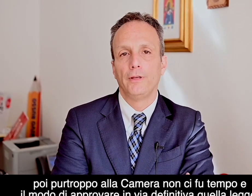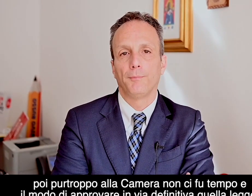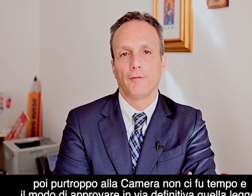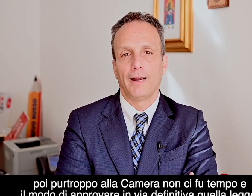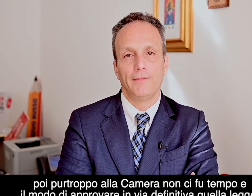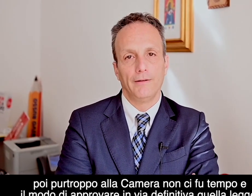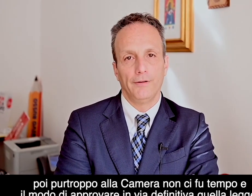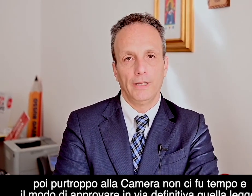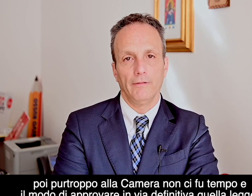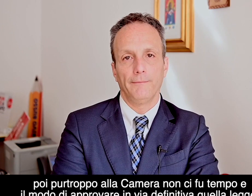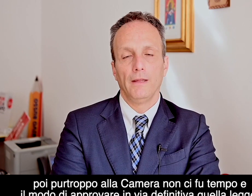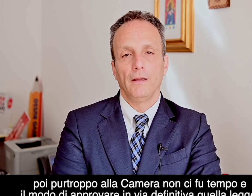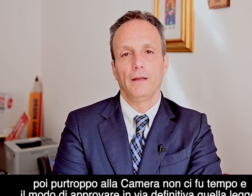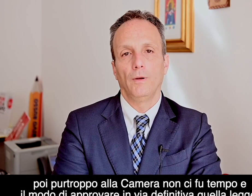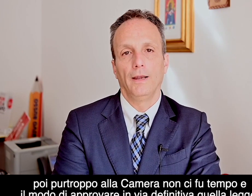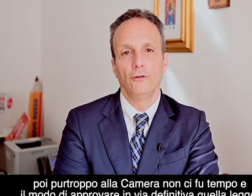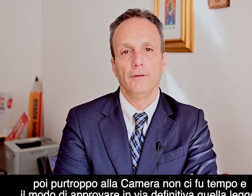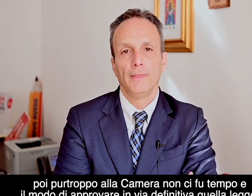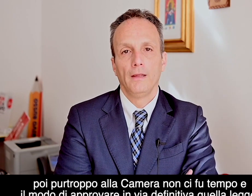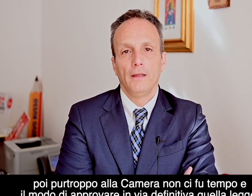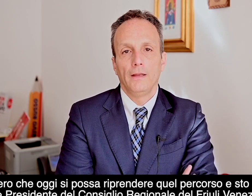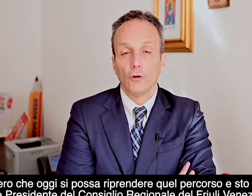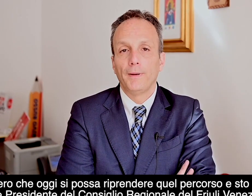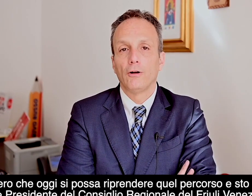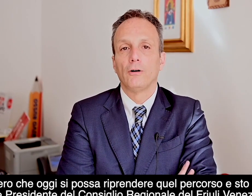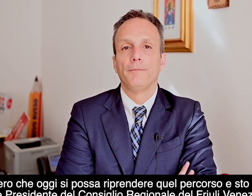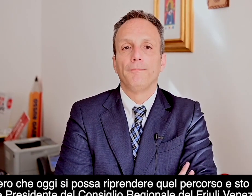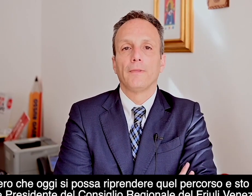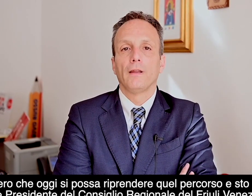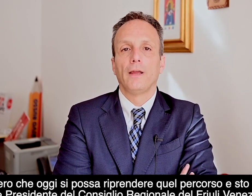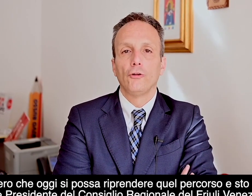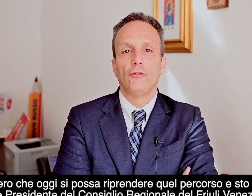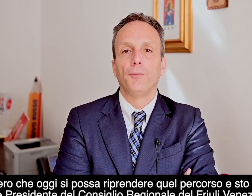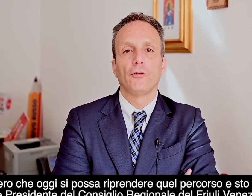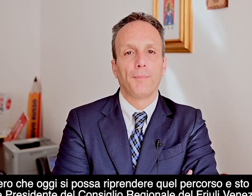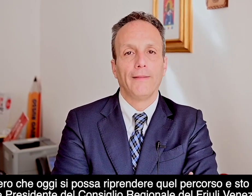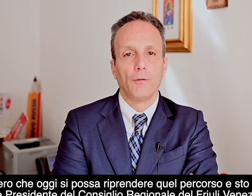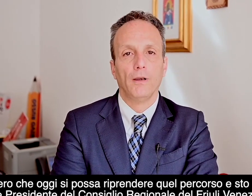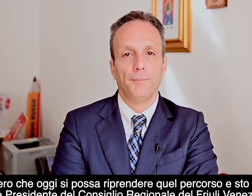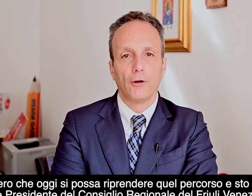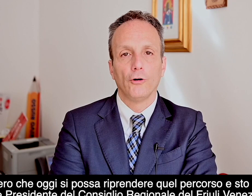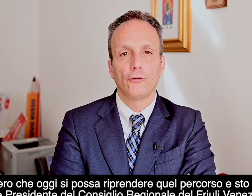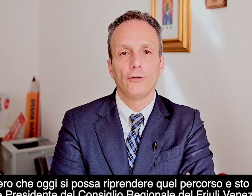approvare in via definitiva quella legge io spero che oggi si possa riprendere quel percorso